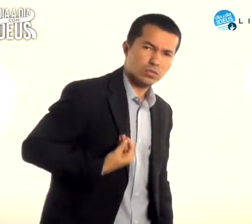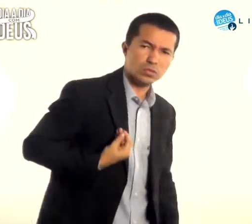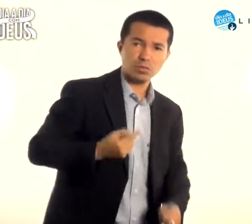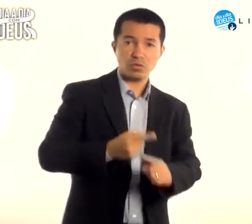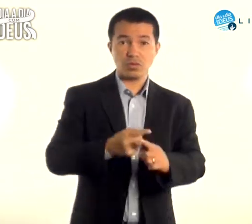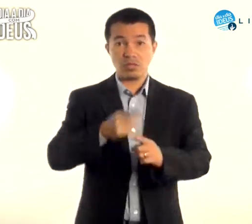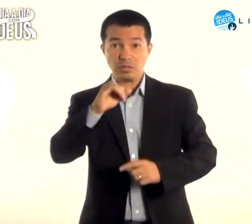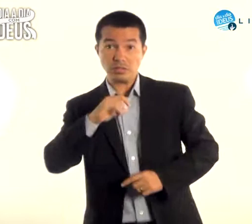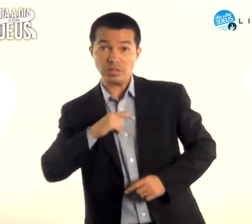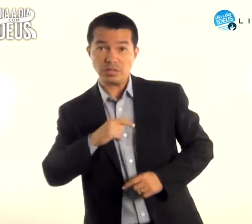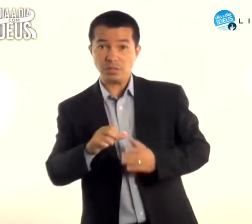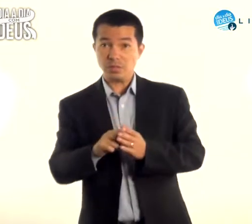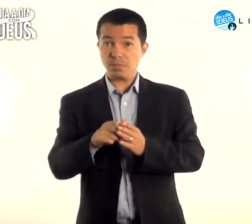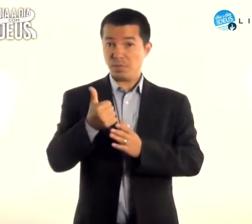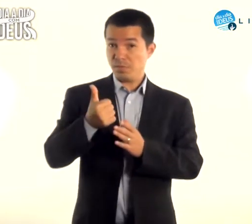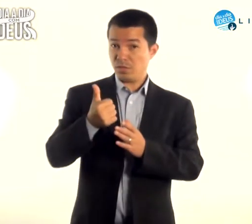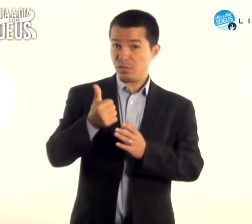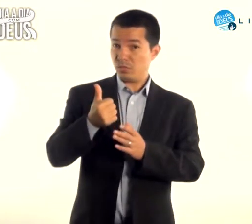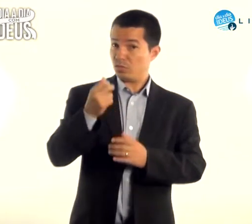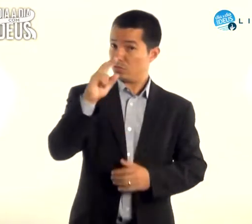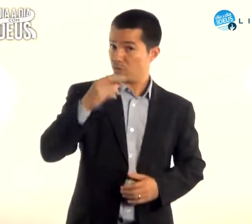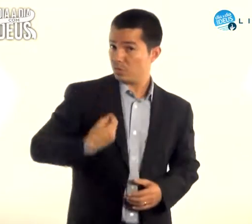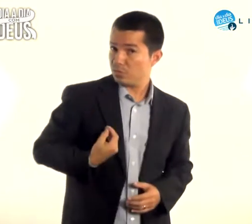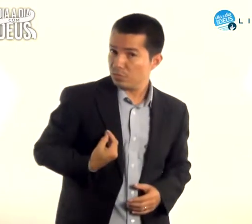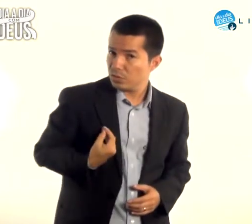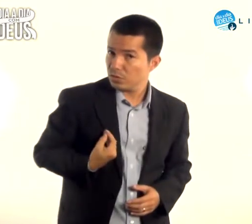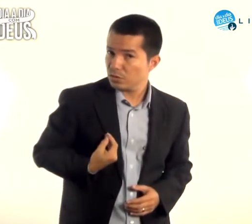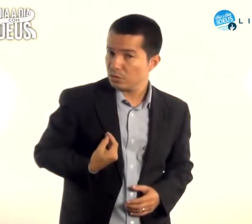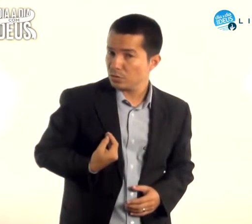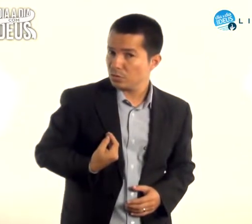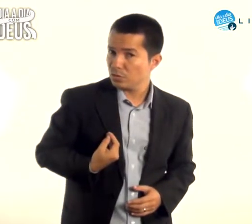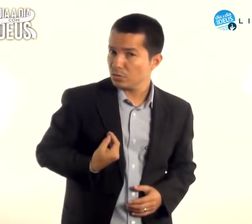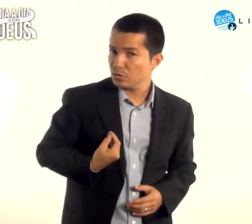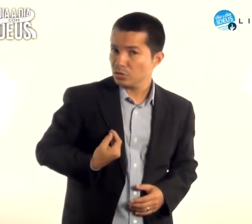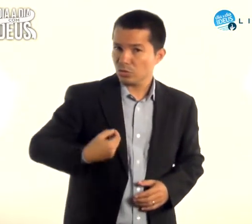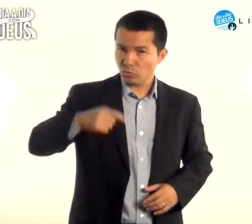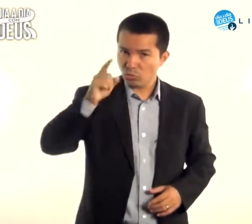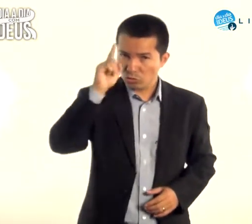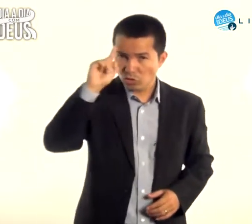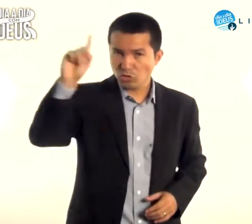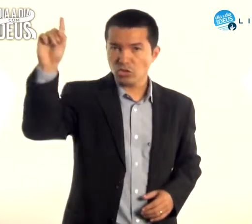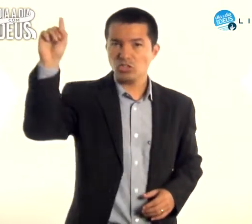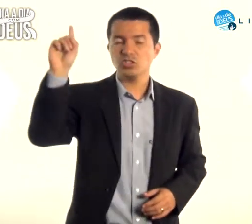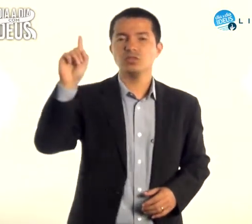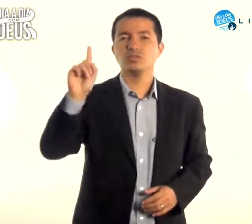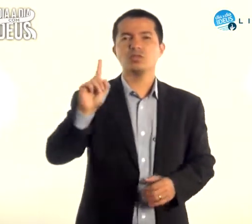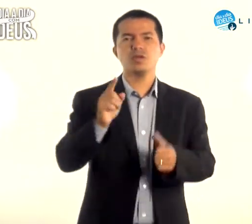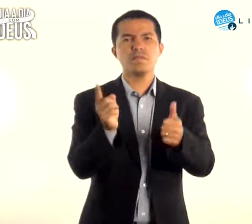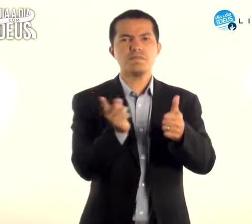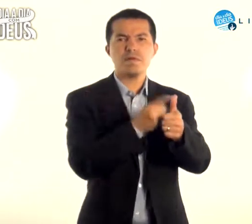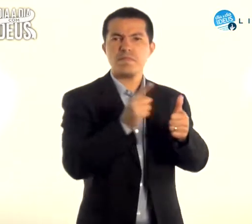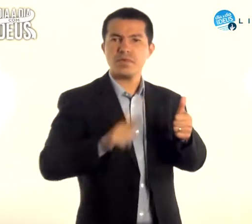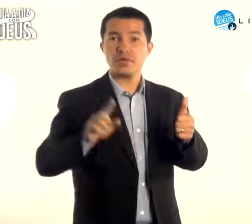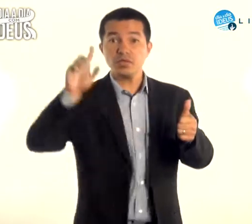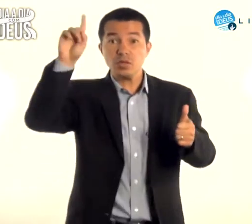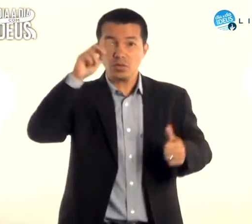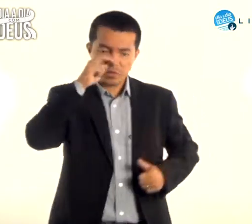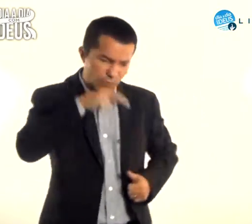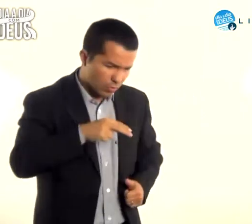no primeiro lugar, se for a prioridade número 1 do teu coração, da tua vida, dos teus dias, Ele vai se agradar das